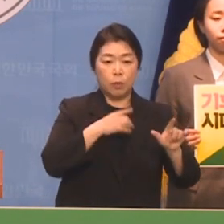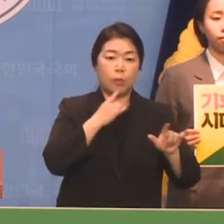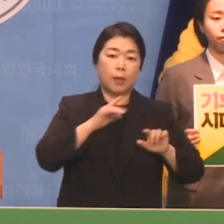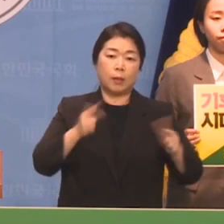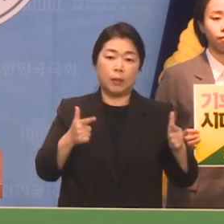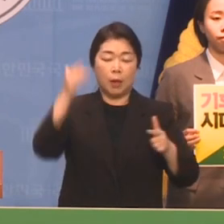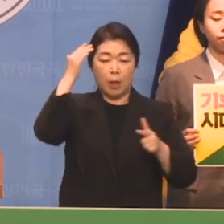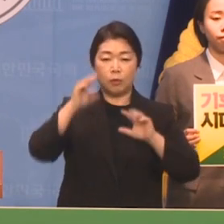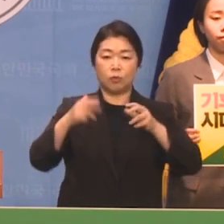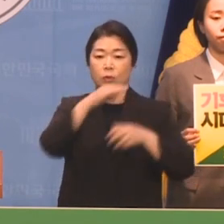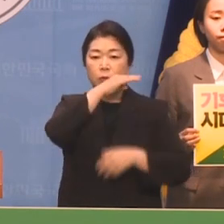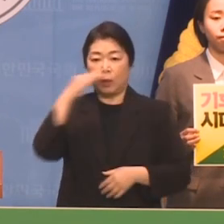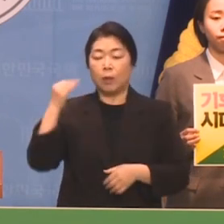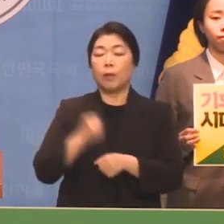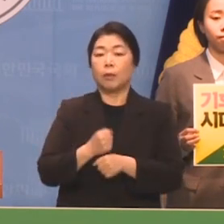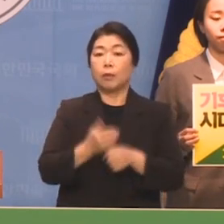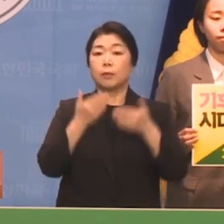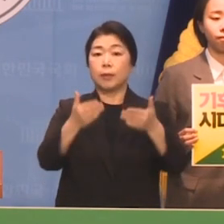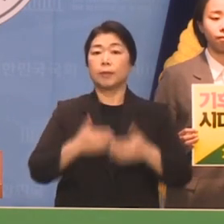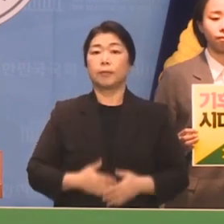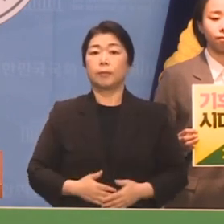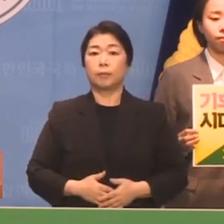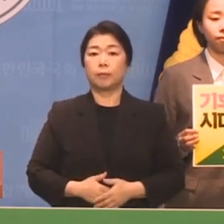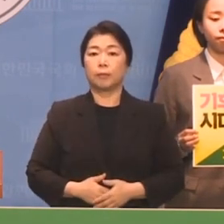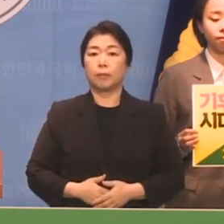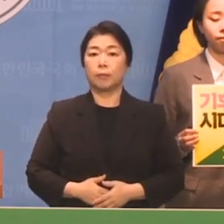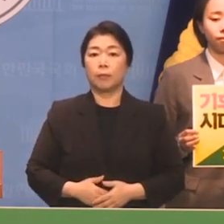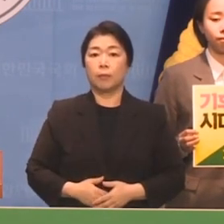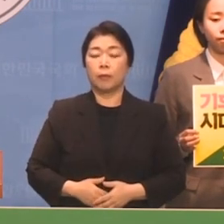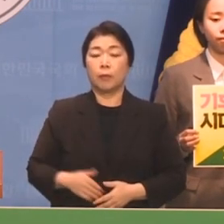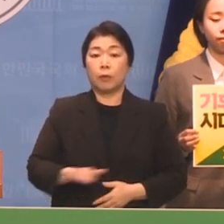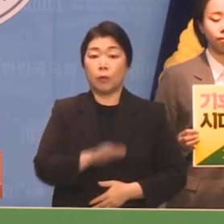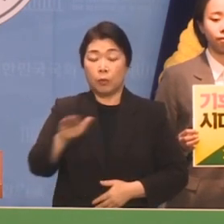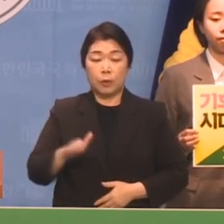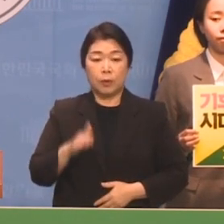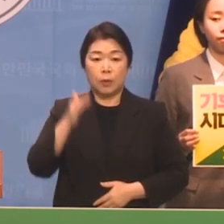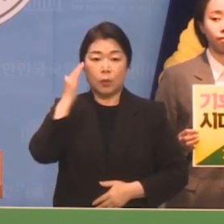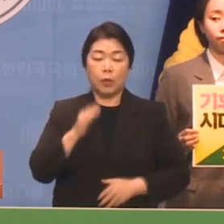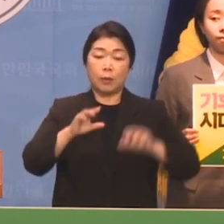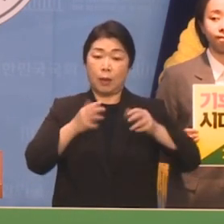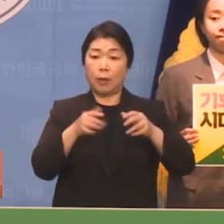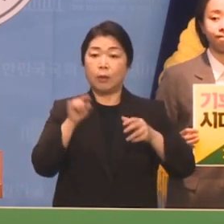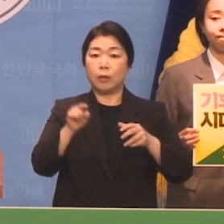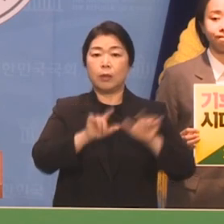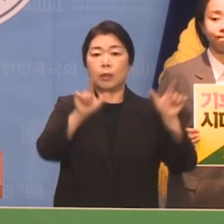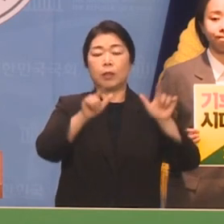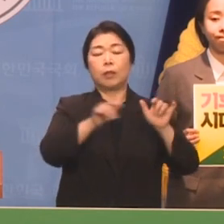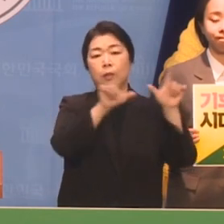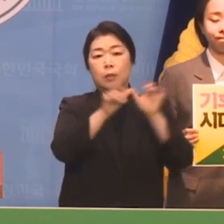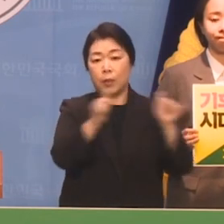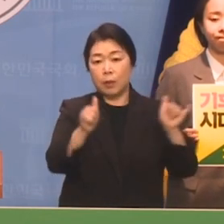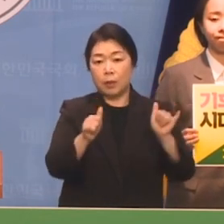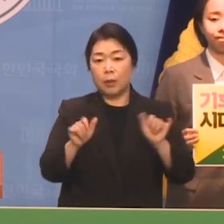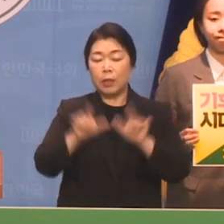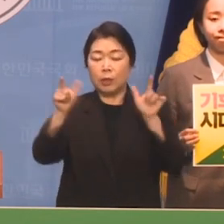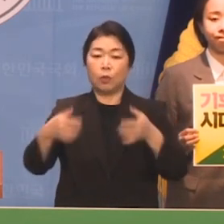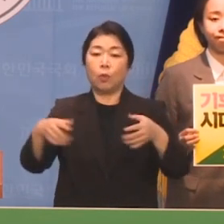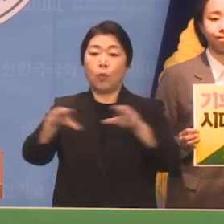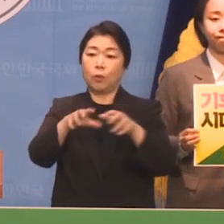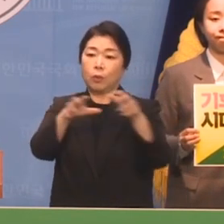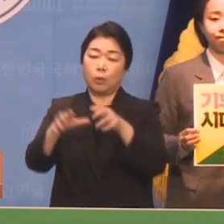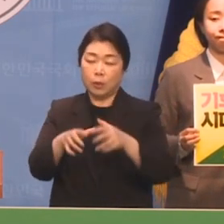정의로운 대한민국을 만들겠습니다. 녹색정의당의 나라에는 기후시민과 기후공동체가